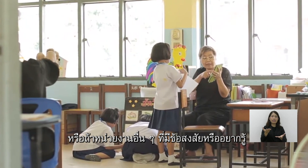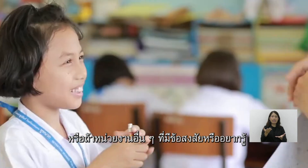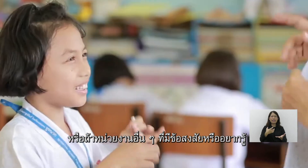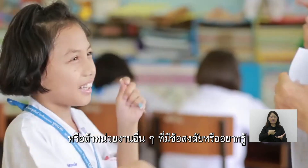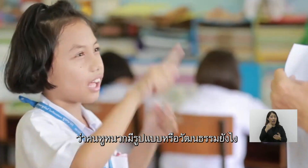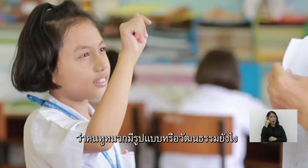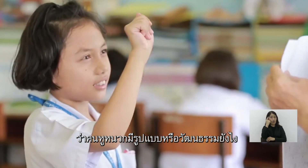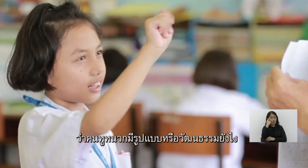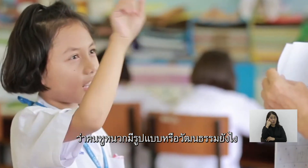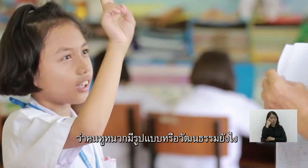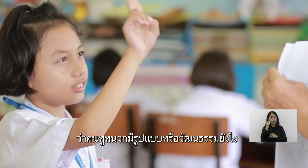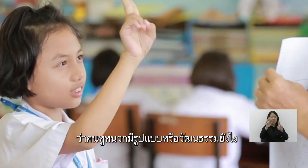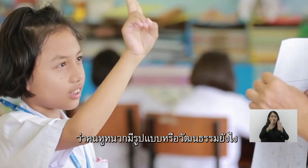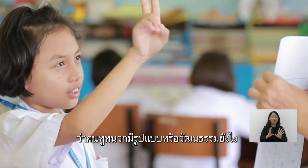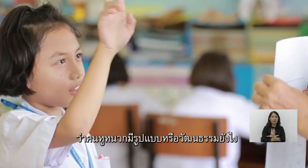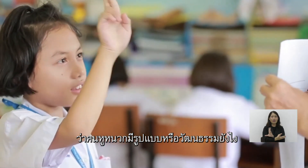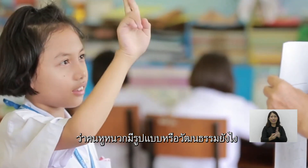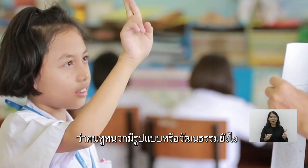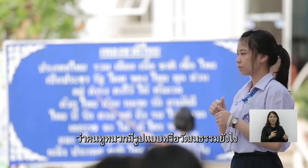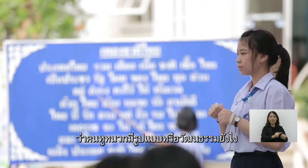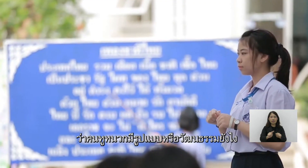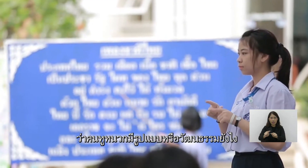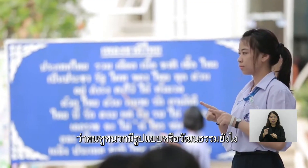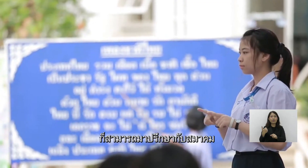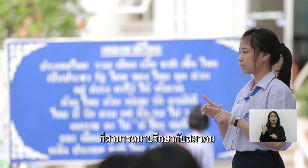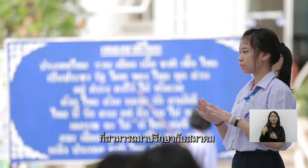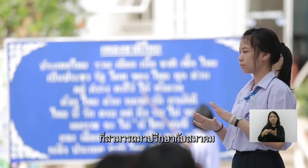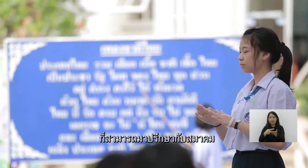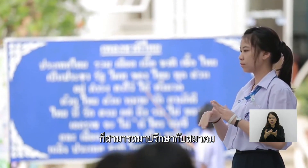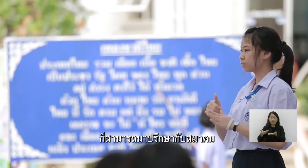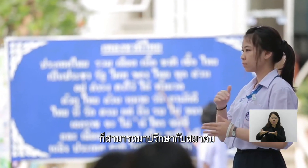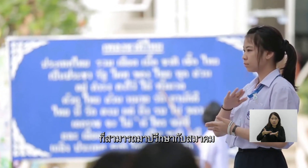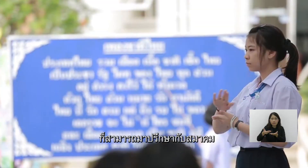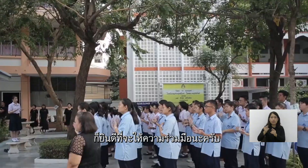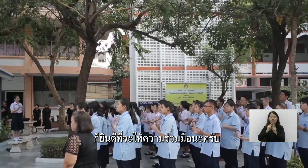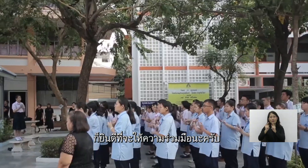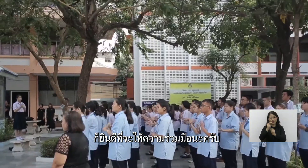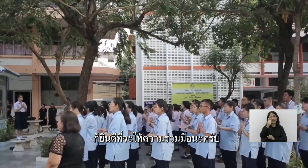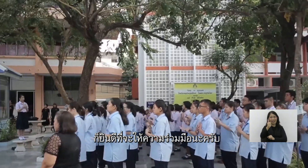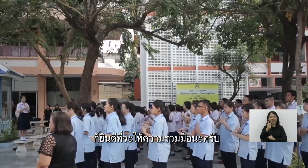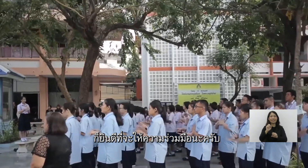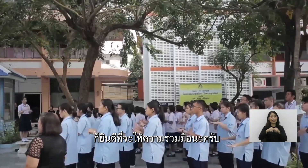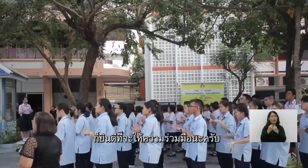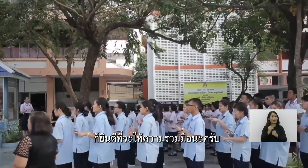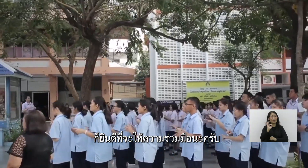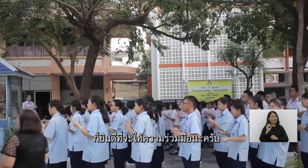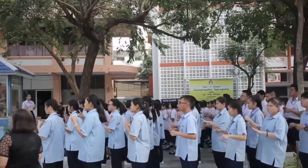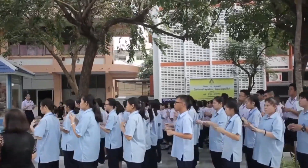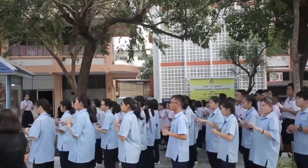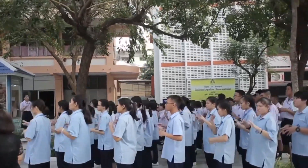หรืออยากรู้ว่าคนหูหนวกมีรูปแบบหรือวัฒนธรรมยังไงก็สามารถมาปรึกษากับสมาคมก็ยินดีที่จะให้ความร่วมมือ